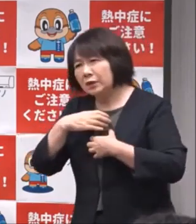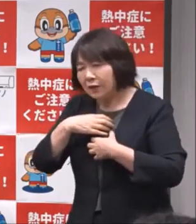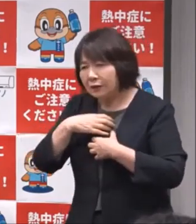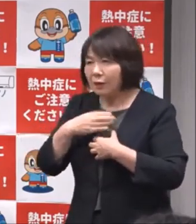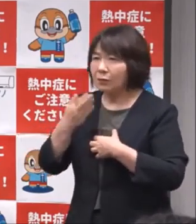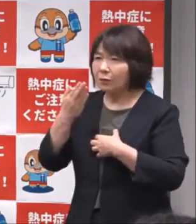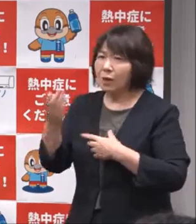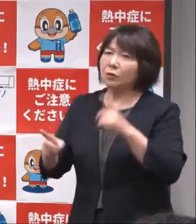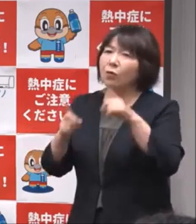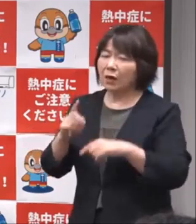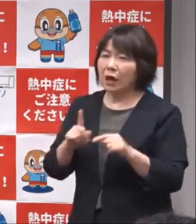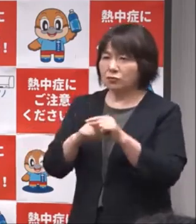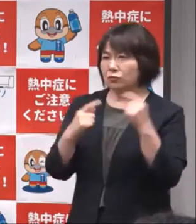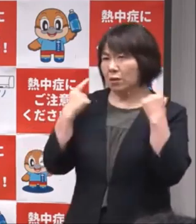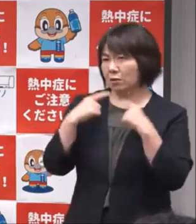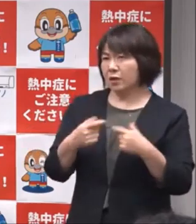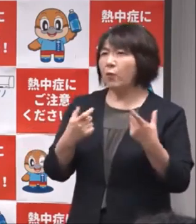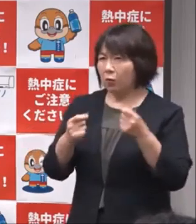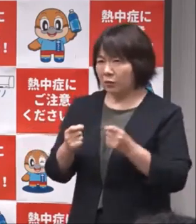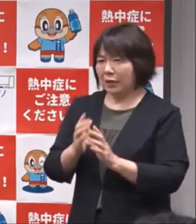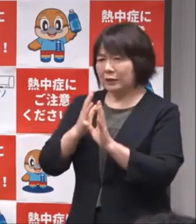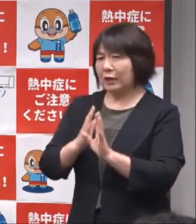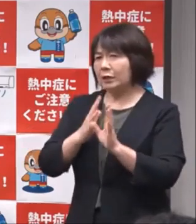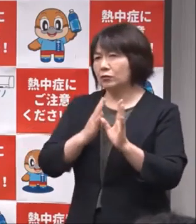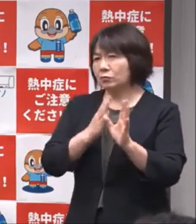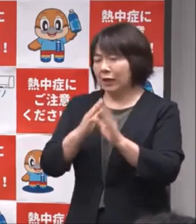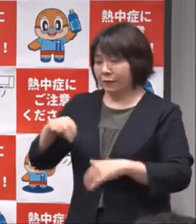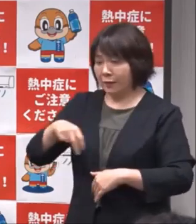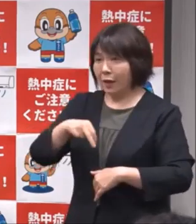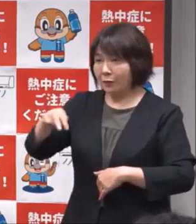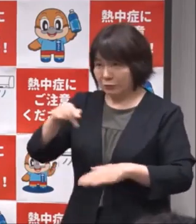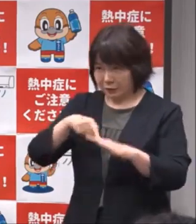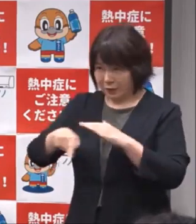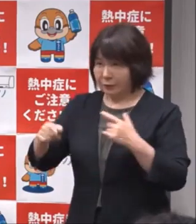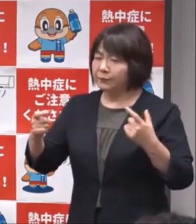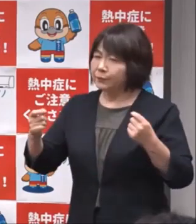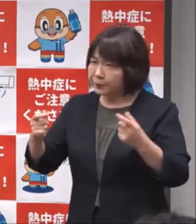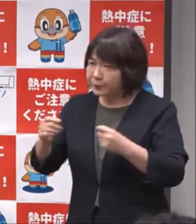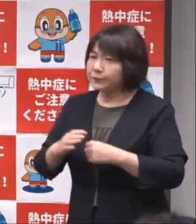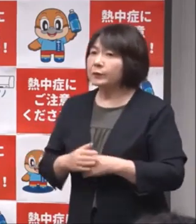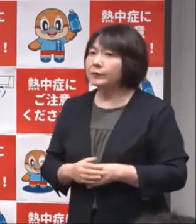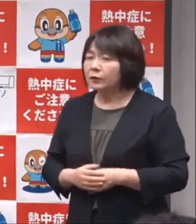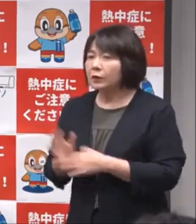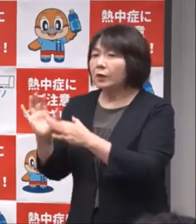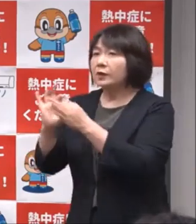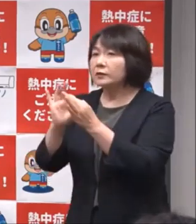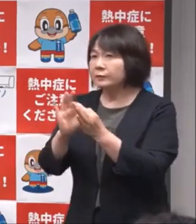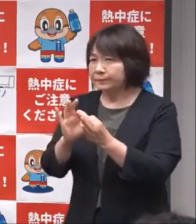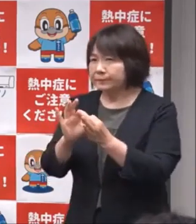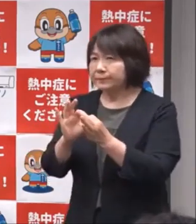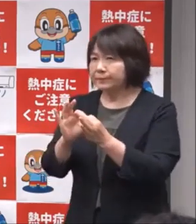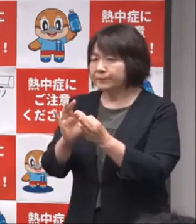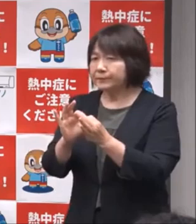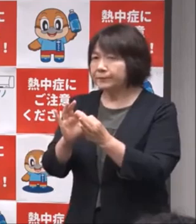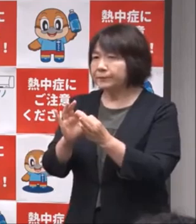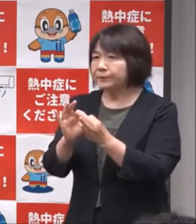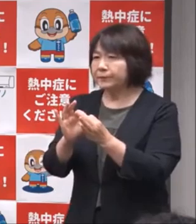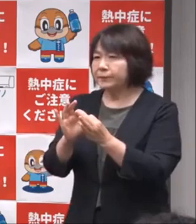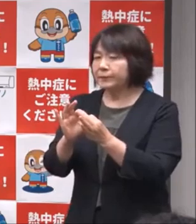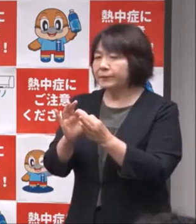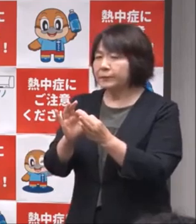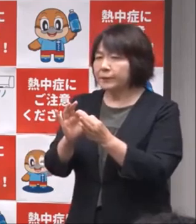か、中学生もそうですし遠足で歩くわけですから、そういったところについて